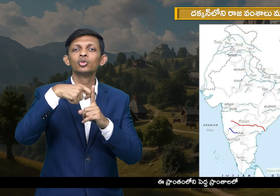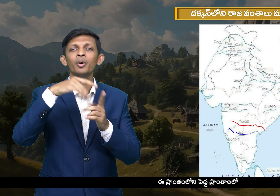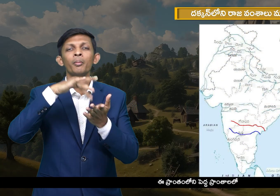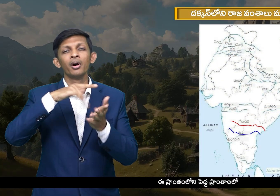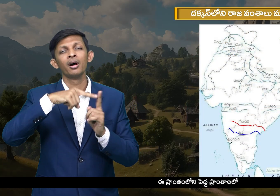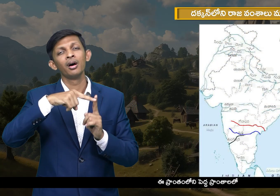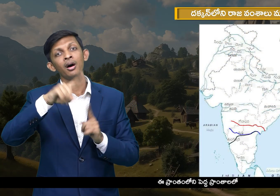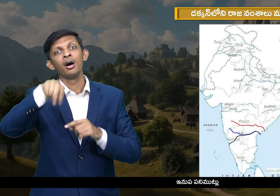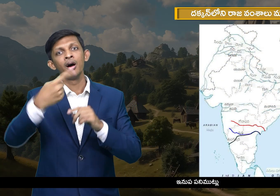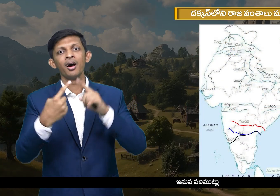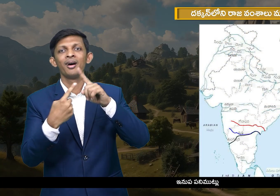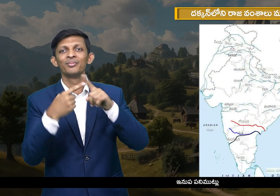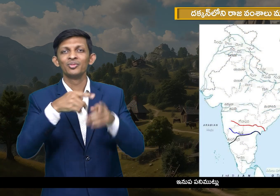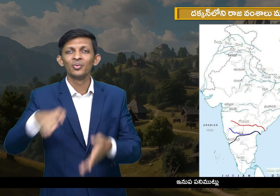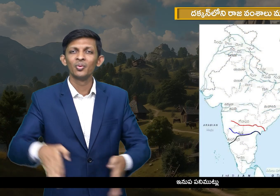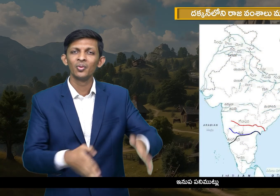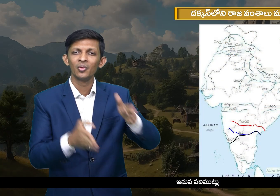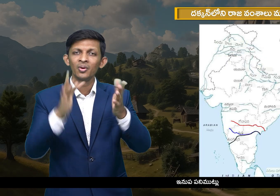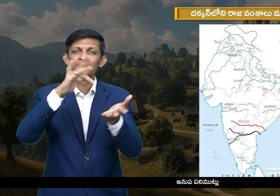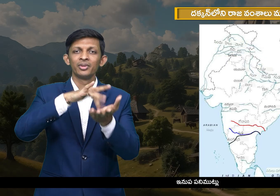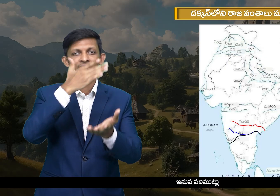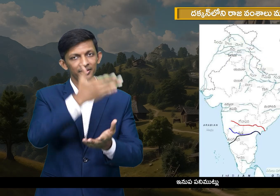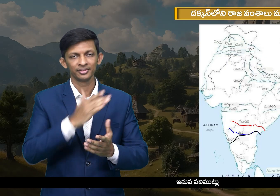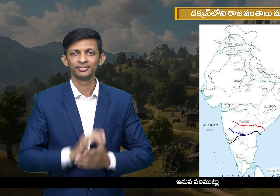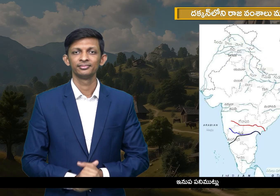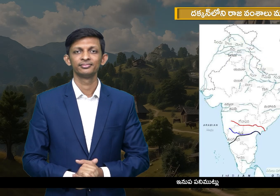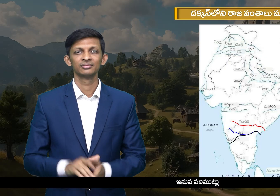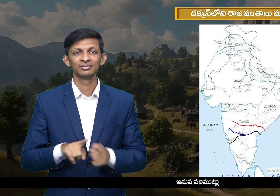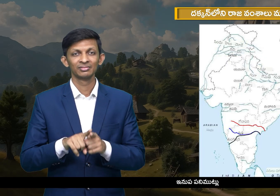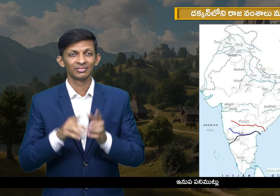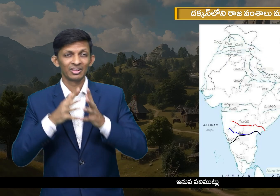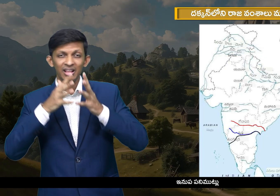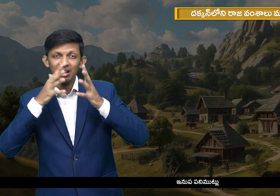ప్రాంతాలలో ఇనుప పనిముట్లు,